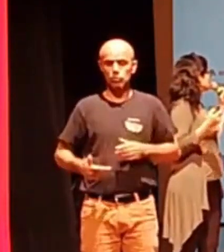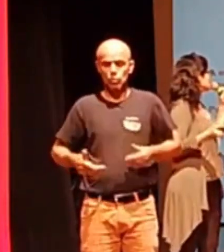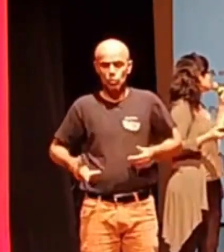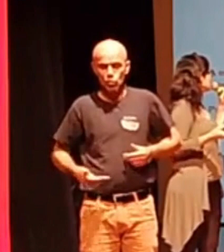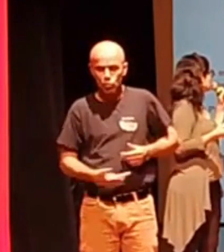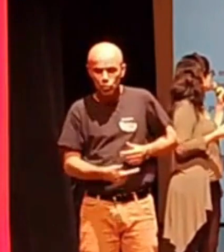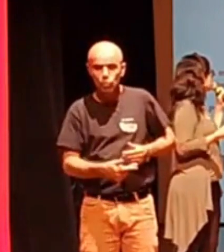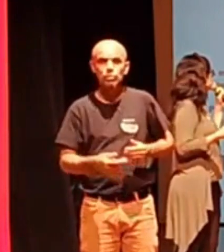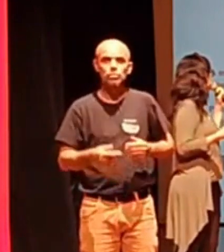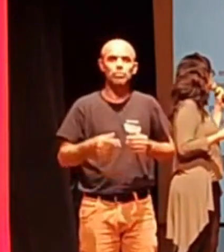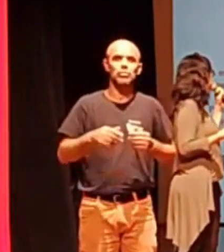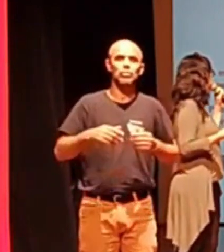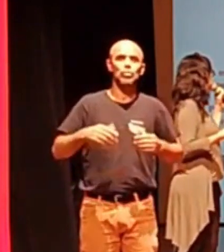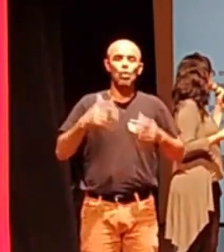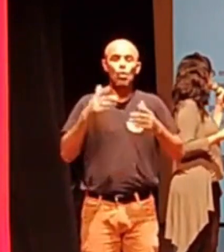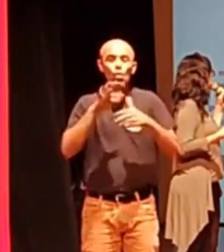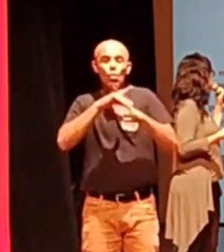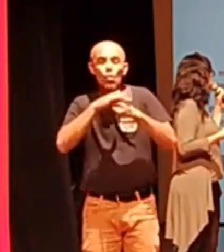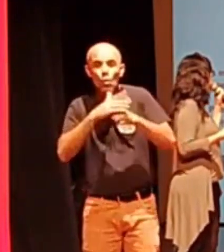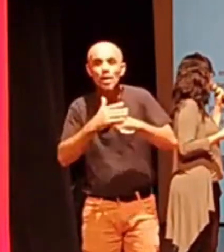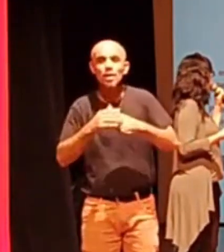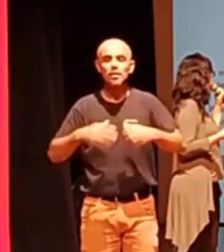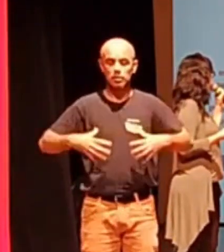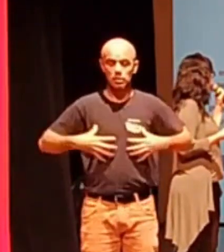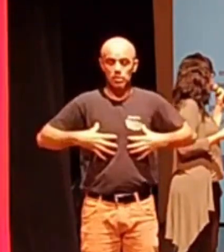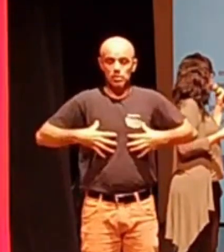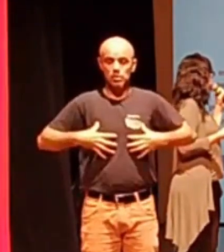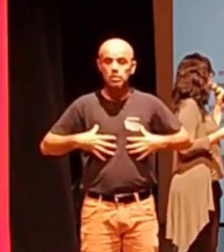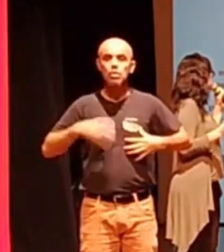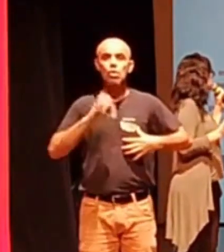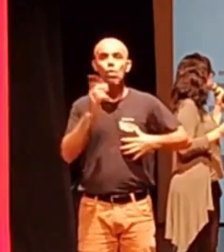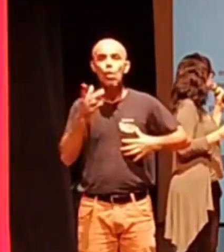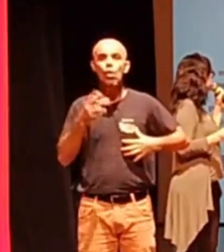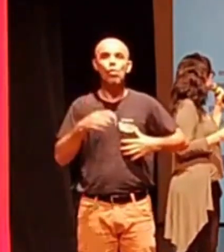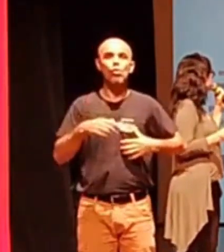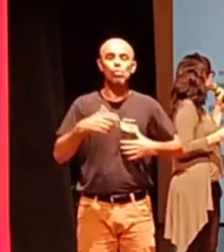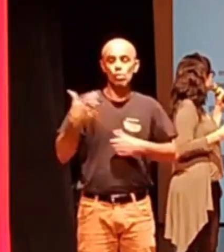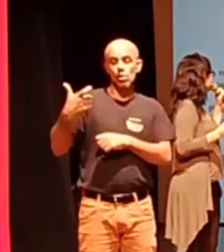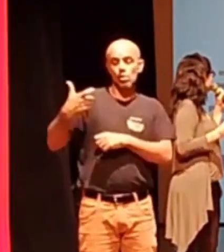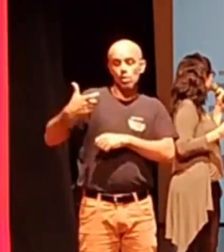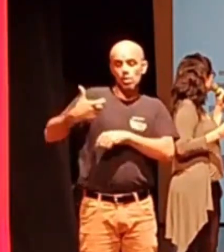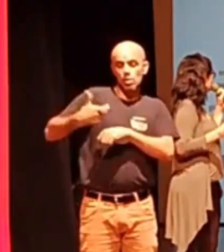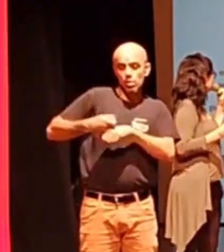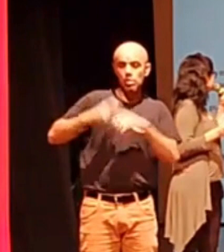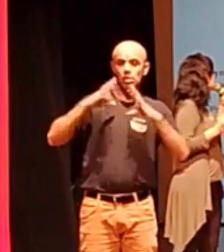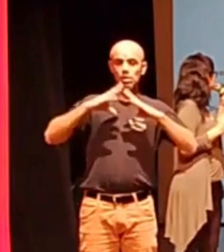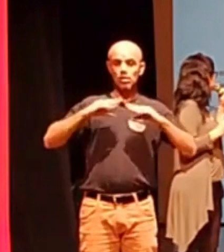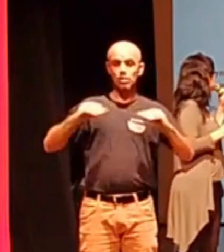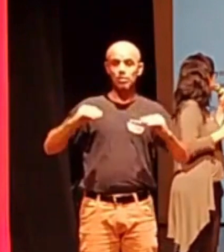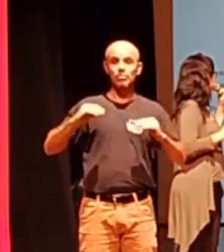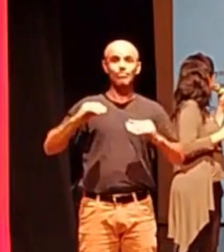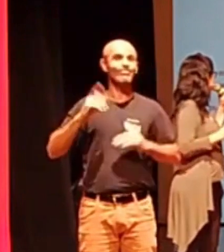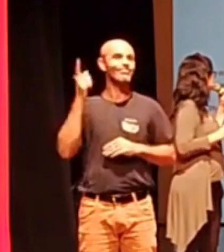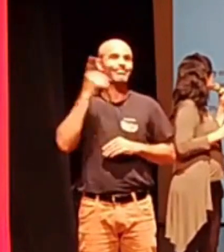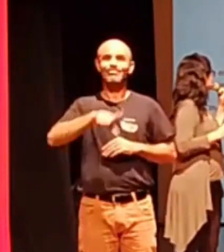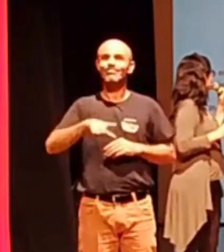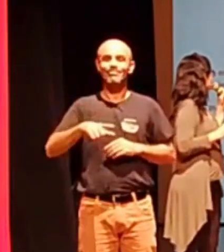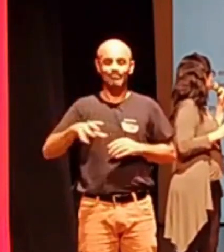pacientes que têm doença pulmonar restritiva e dificuldade de anestésica. Então, primigências com escoliose grave, essa no caso